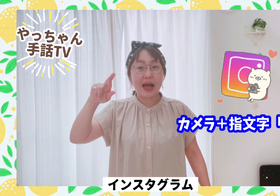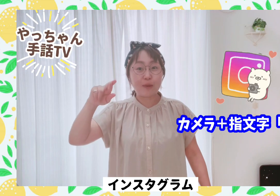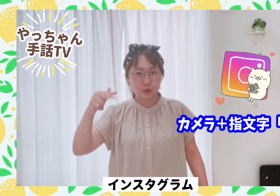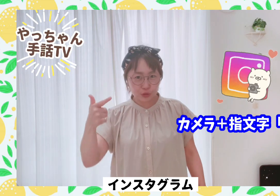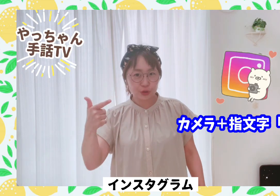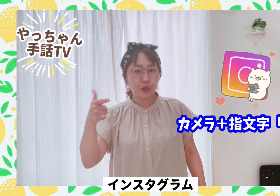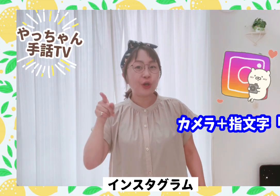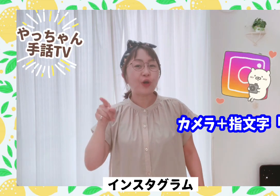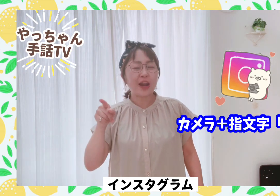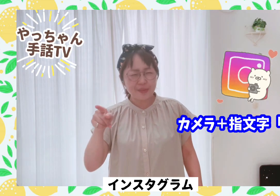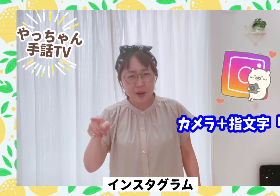インスタグラム